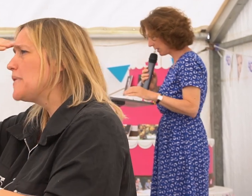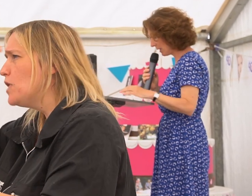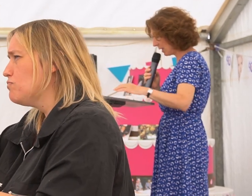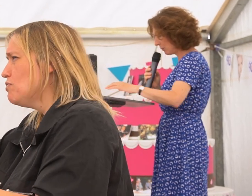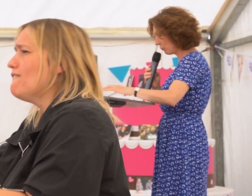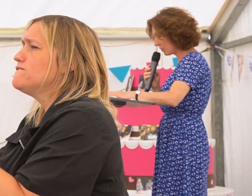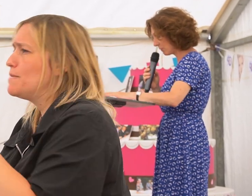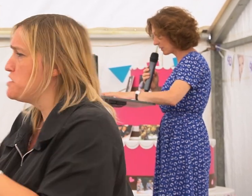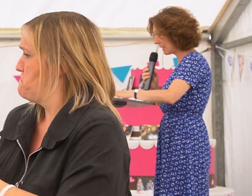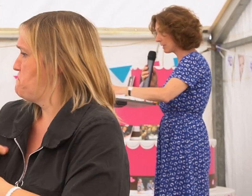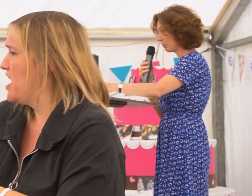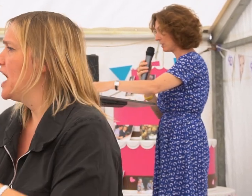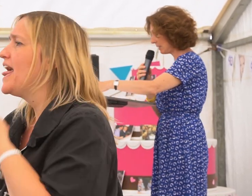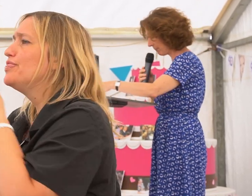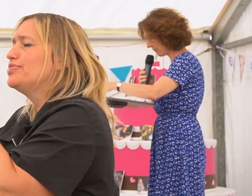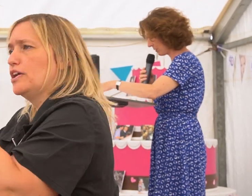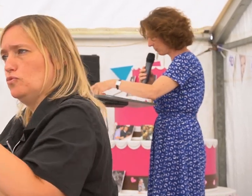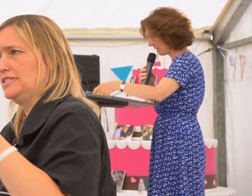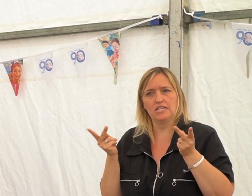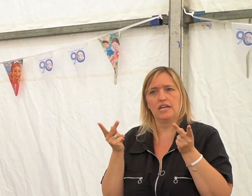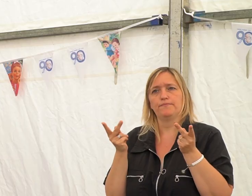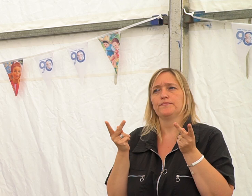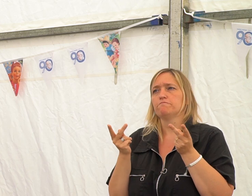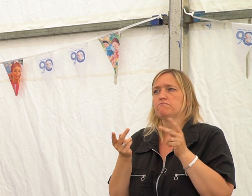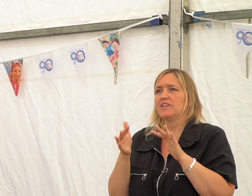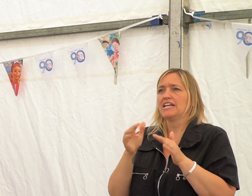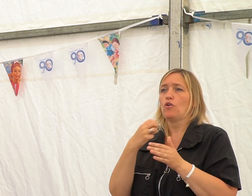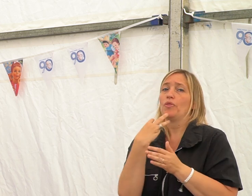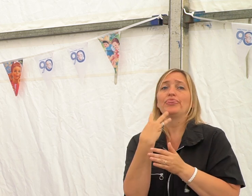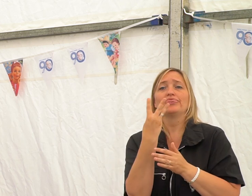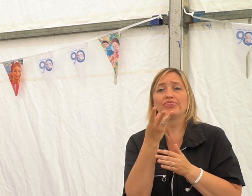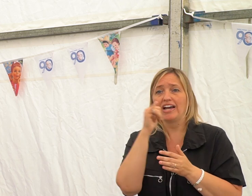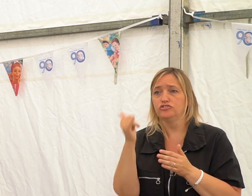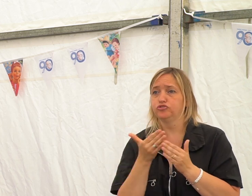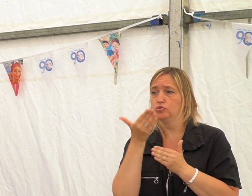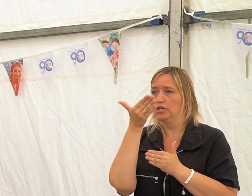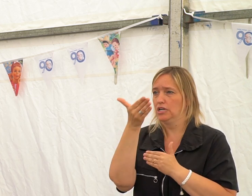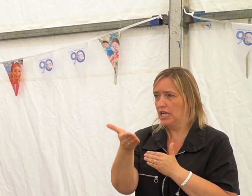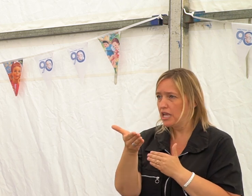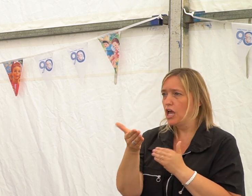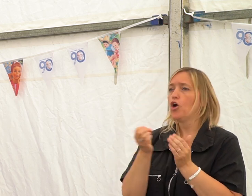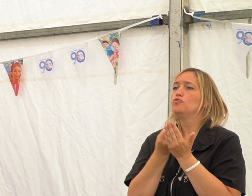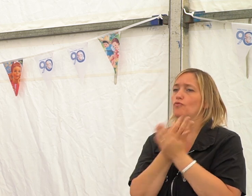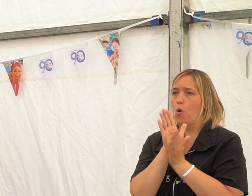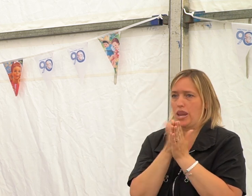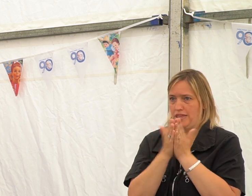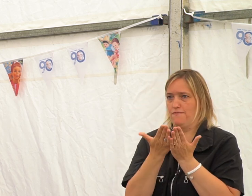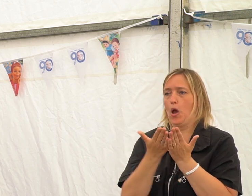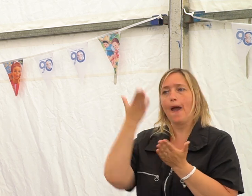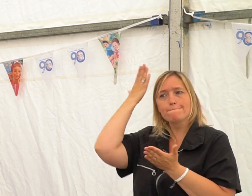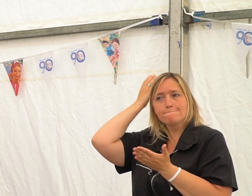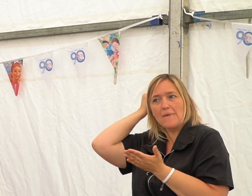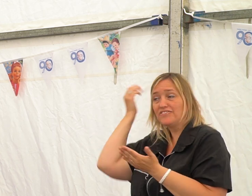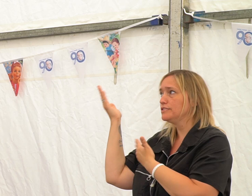sa famille, de vous annoncer la sortie dans exactement 13 jours du prochain album de Martine qui